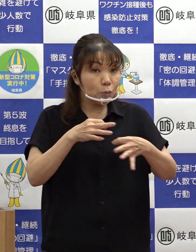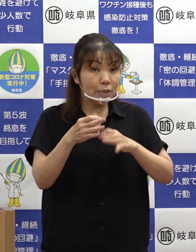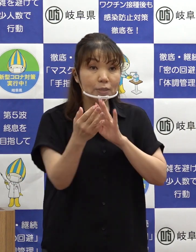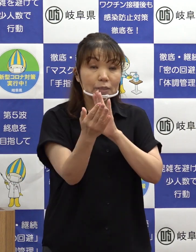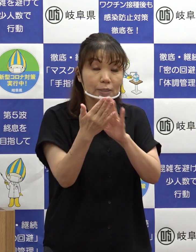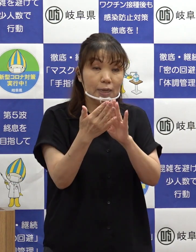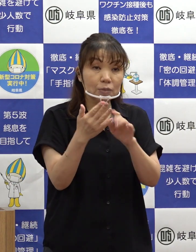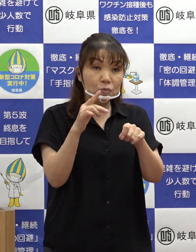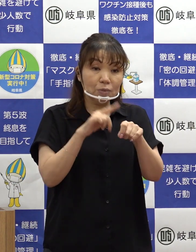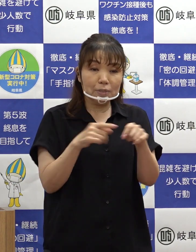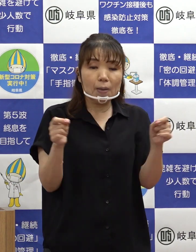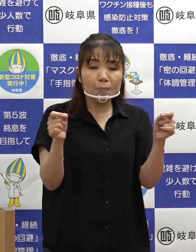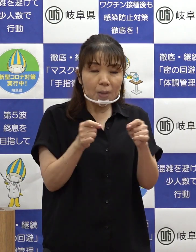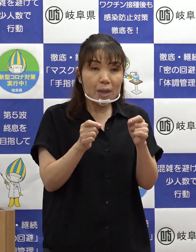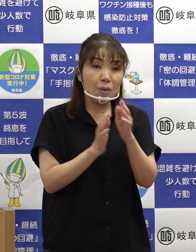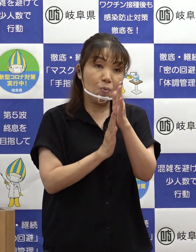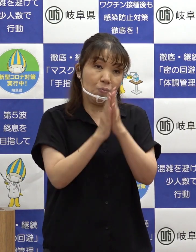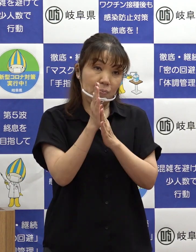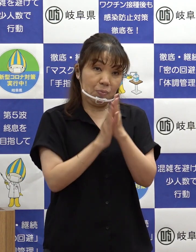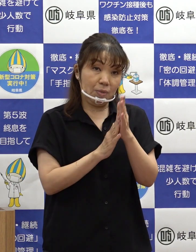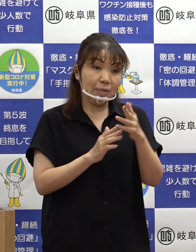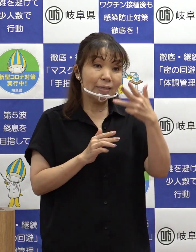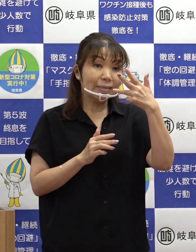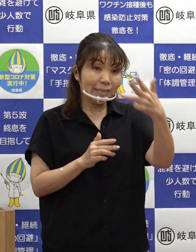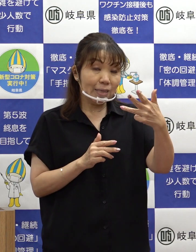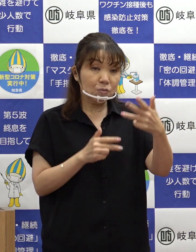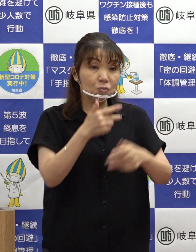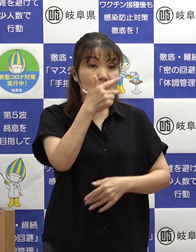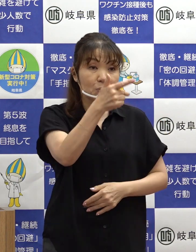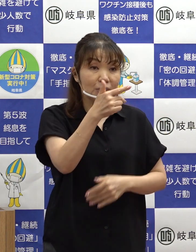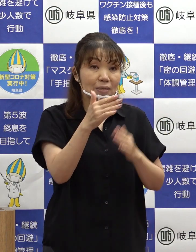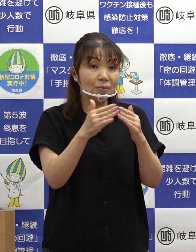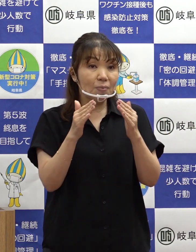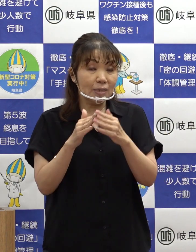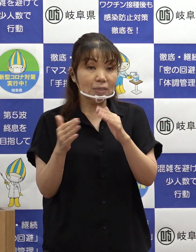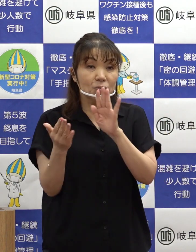短、これは8つの市町を対象に、